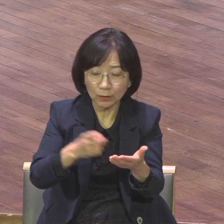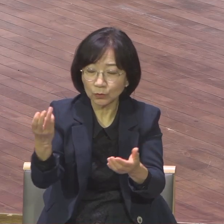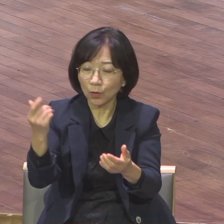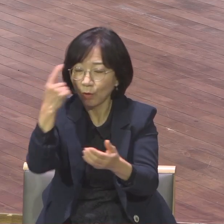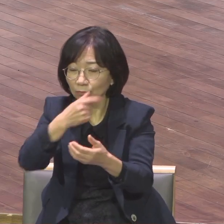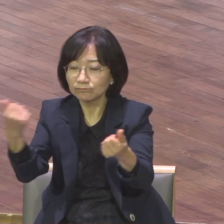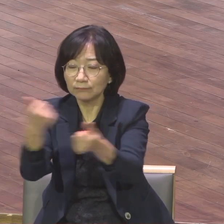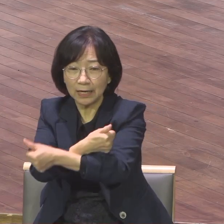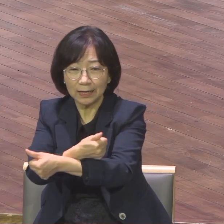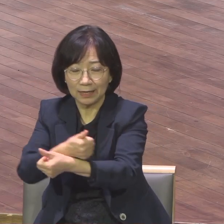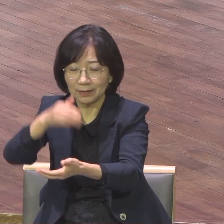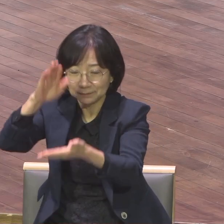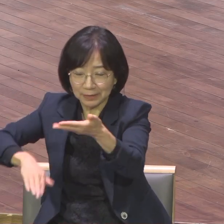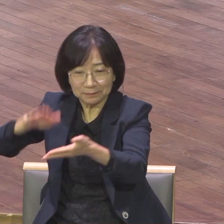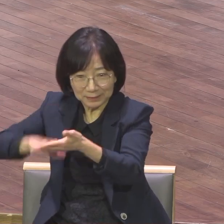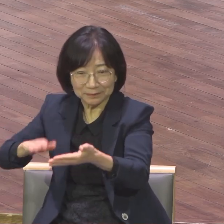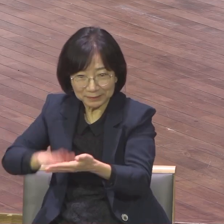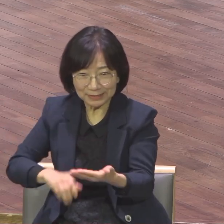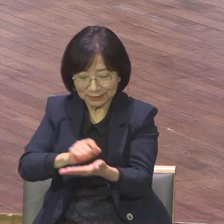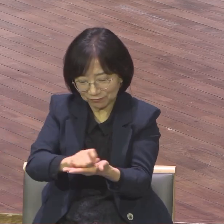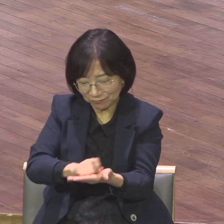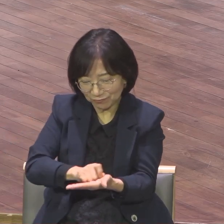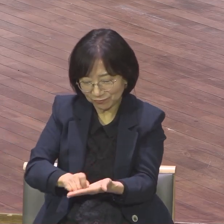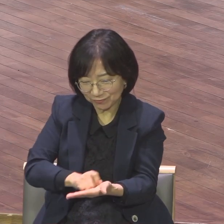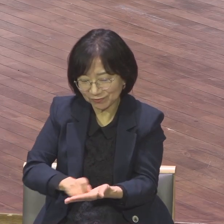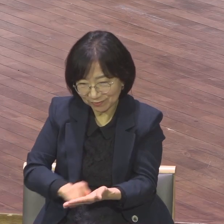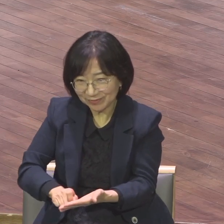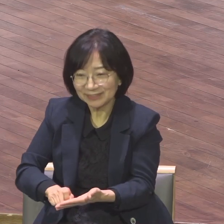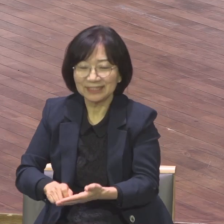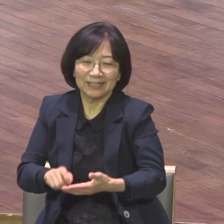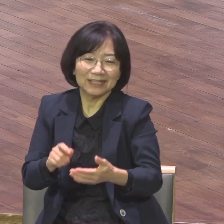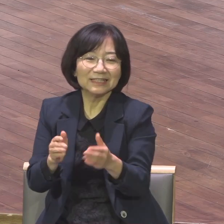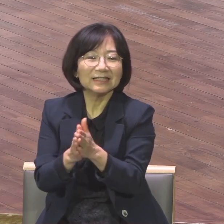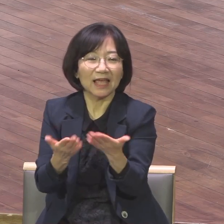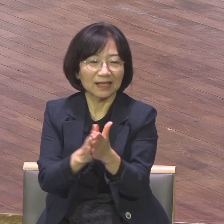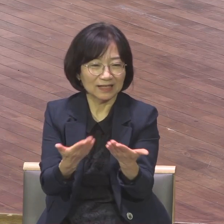말씀이란 말이에요. 그래서 이 기록된 이 다양한